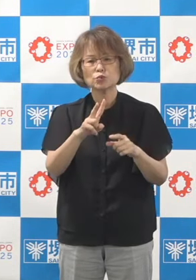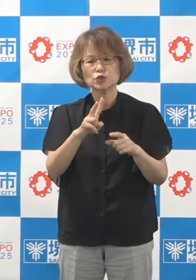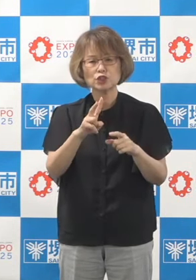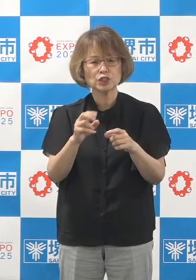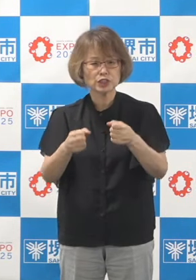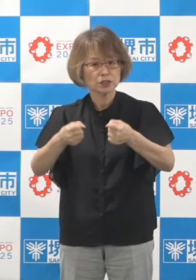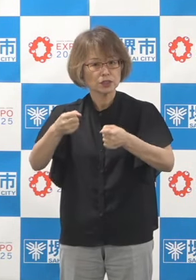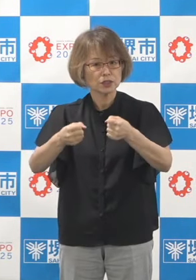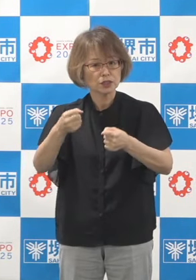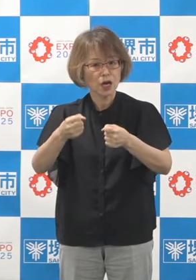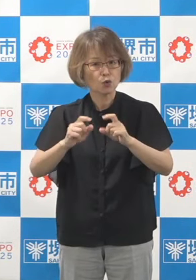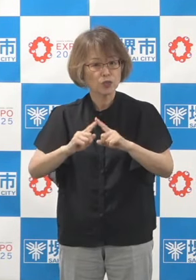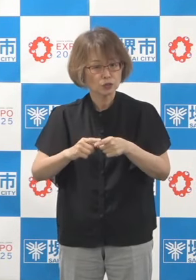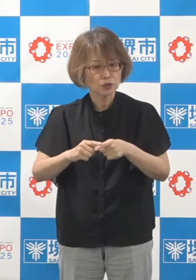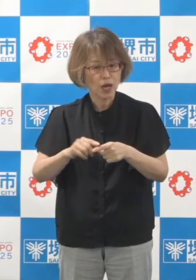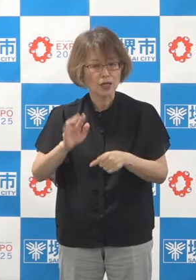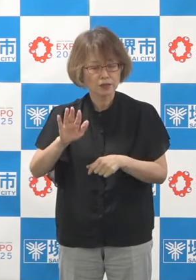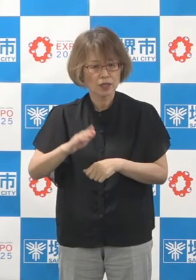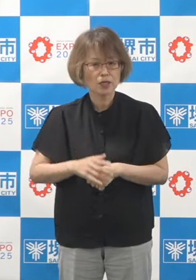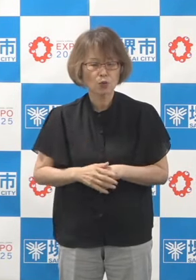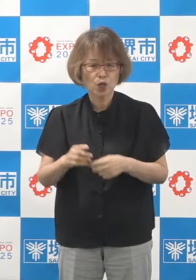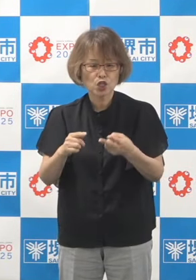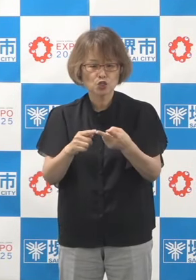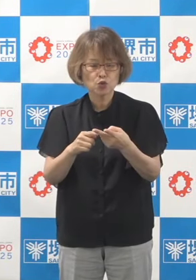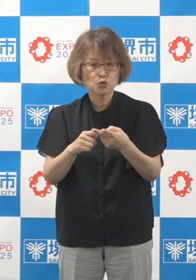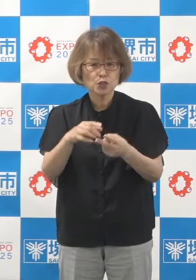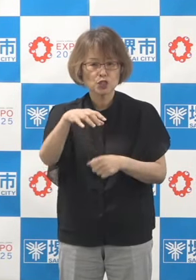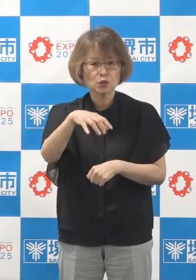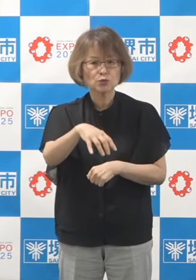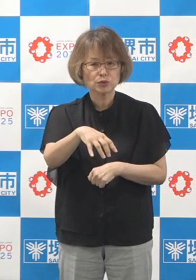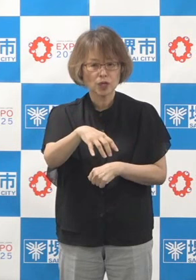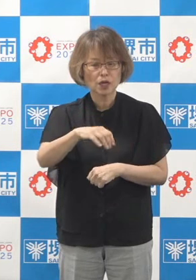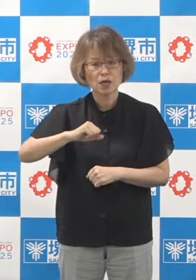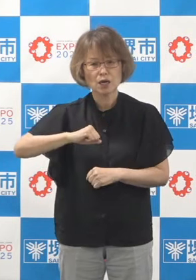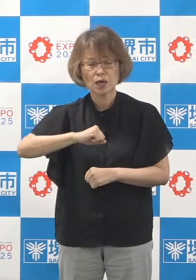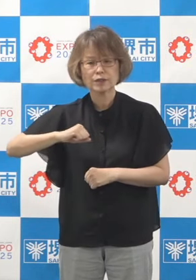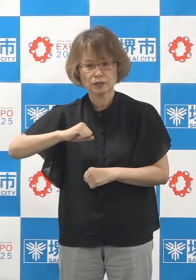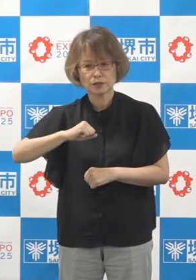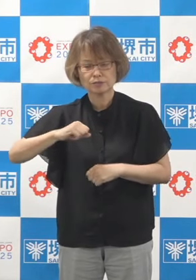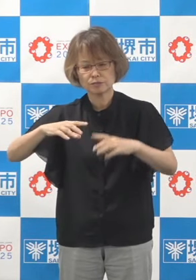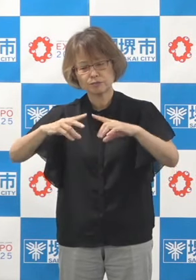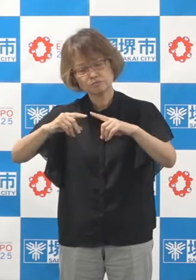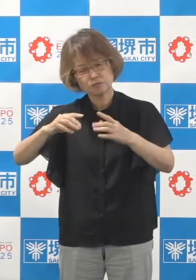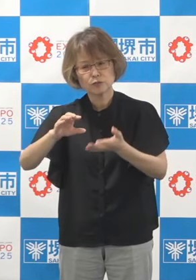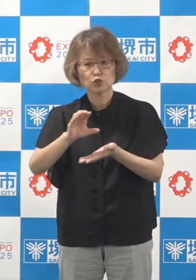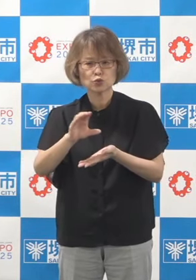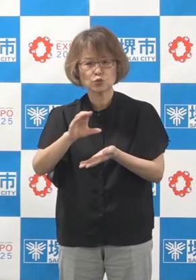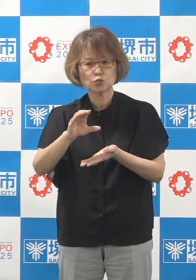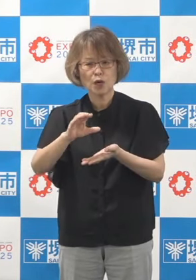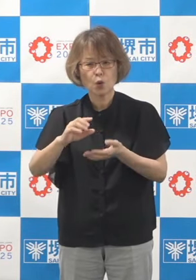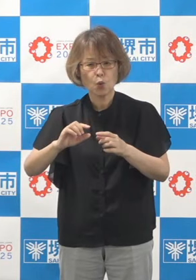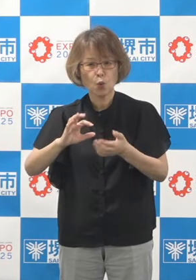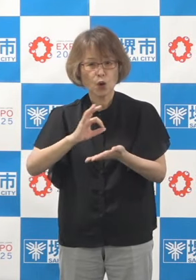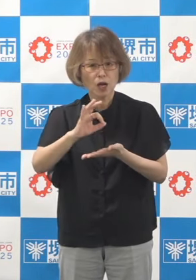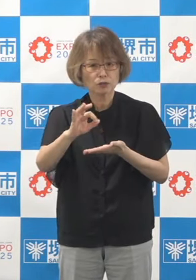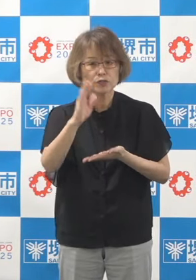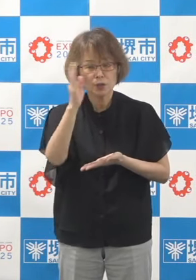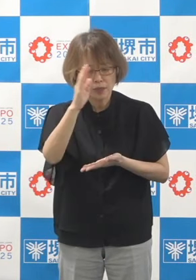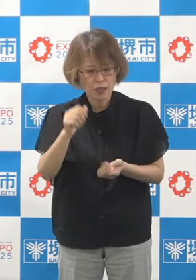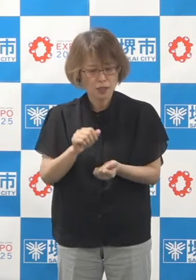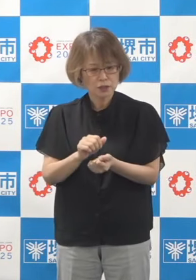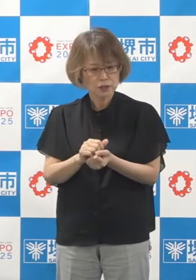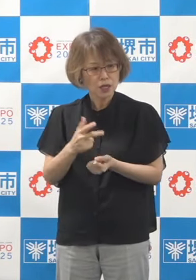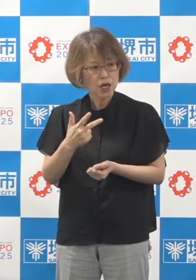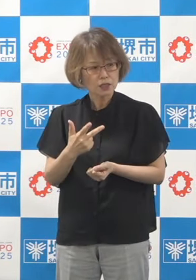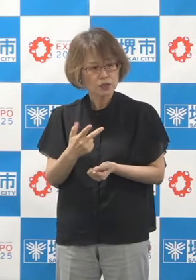これ郵便局が勝手に、EV 車を導入するってことではなくて、それは市としてどういう